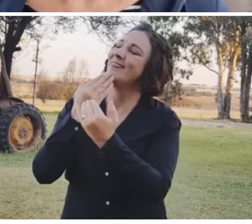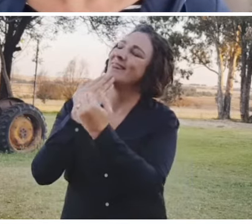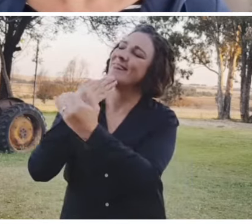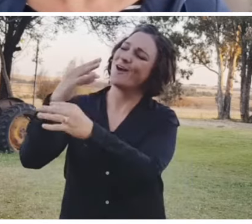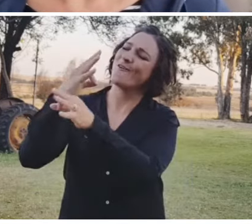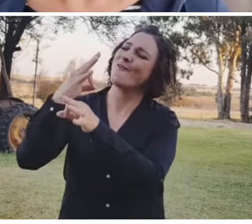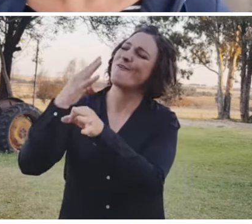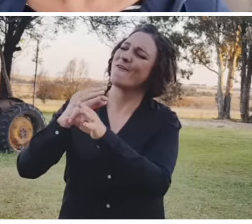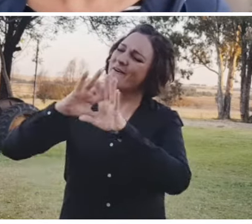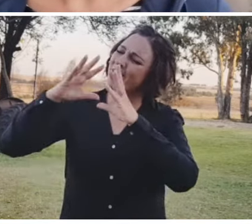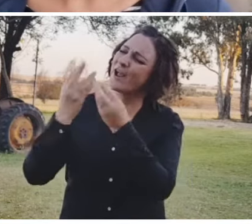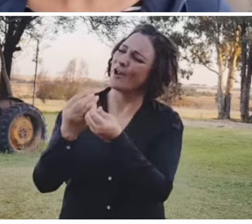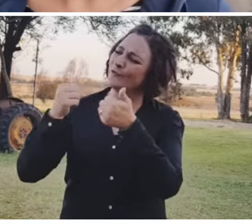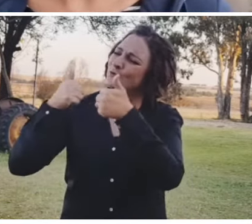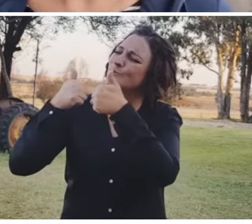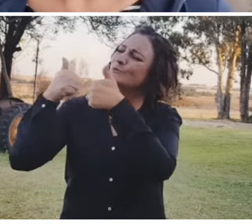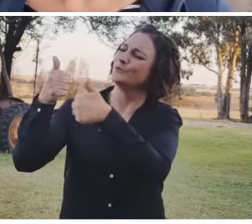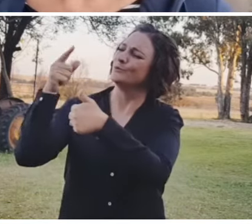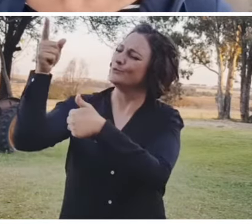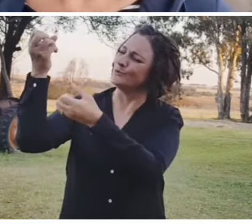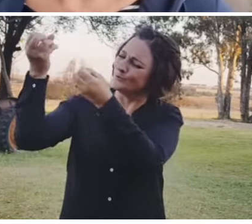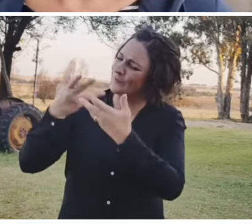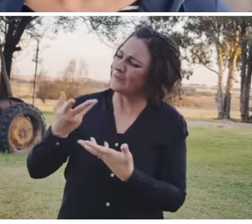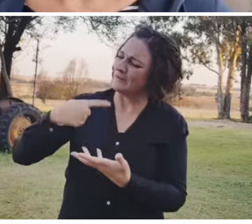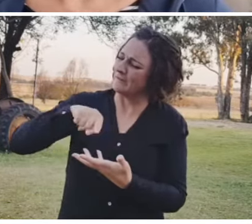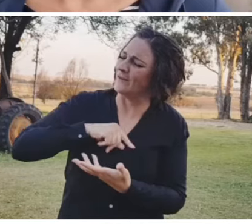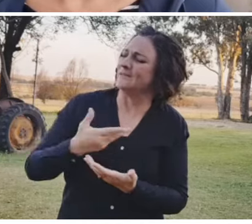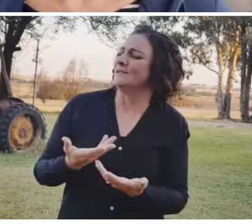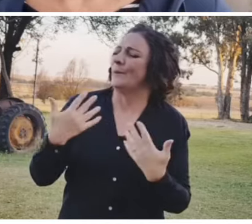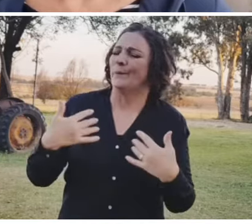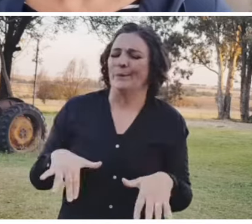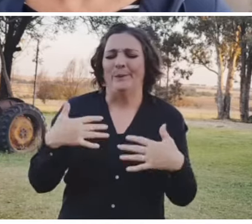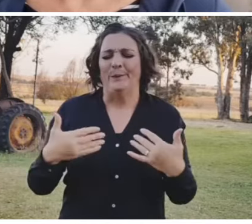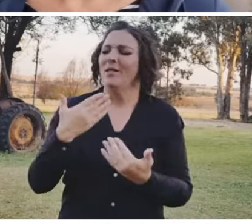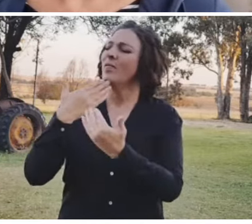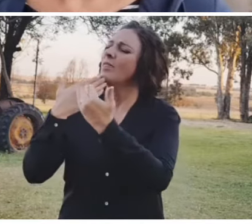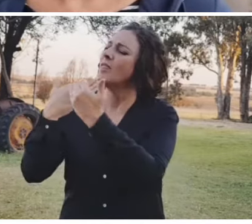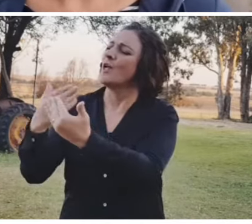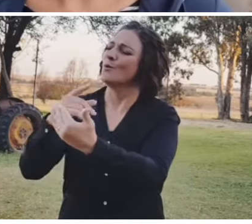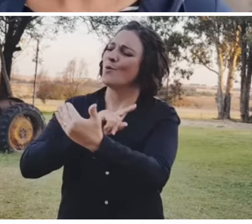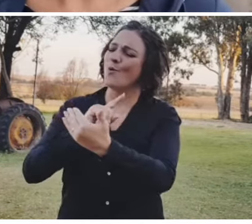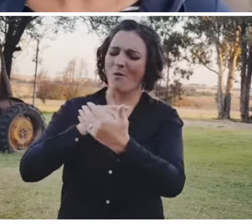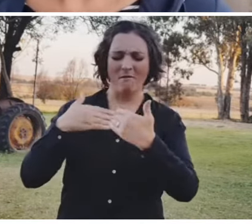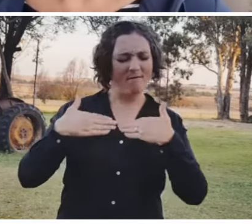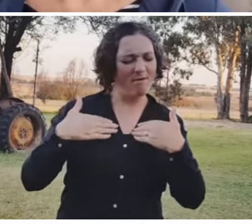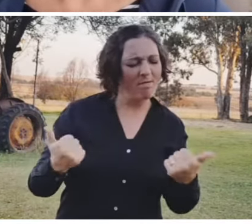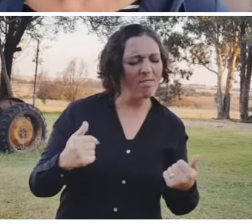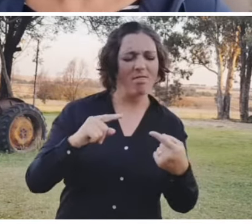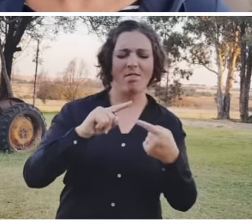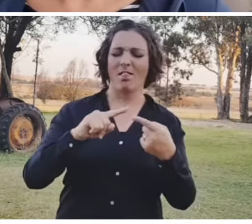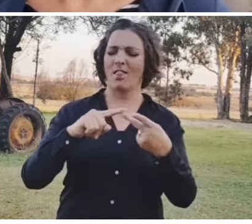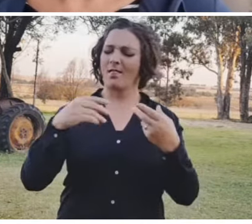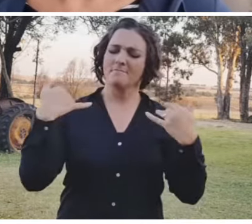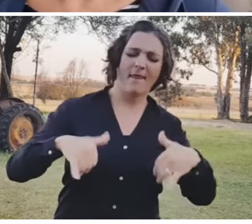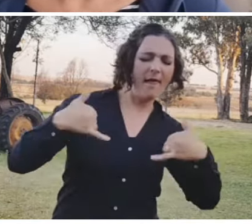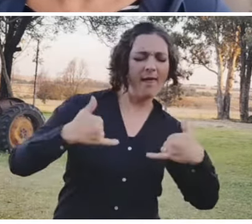Baie dankie Heere, vir al die goeie dinge, wat hy vir ons gee. Dankie, dat ons gezond is, dat ons